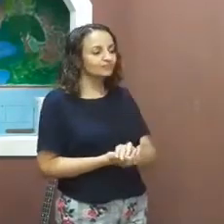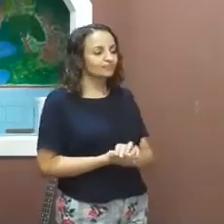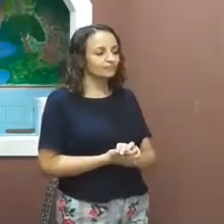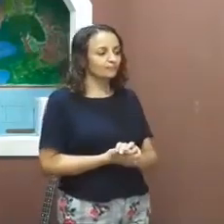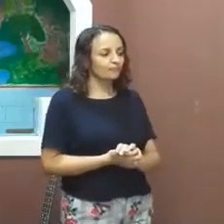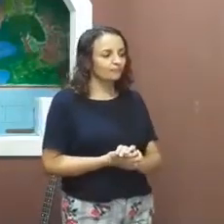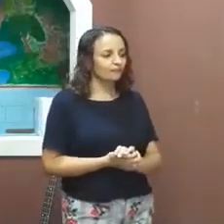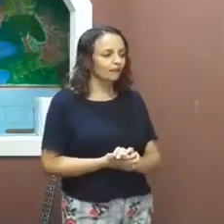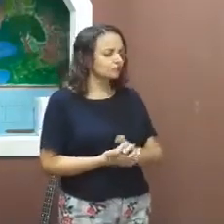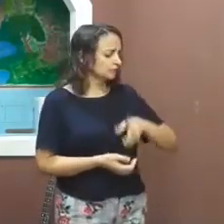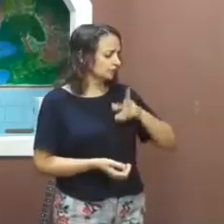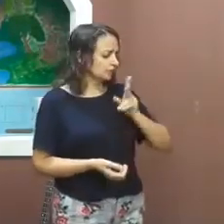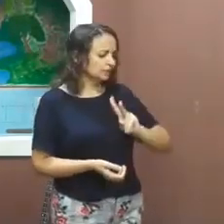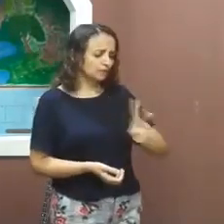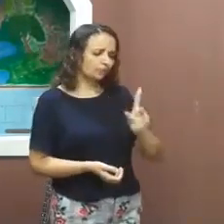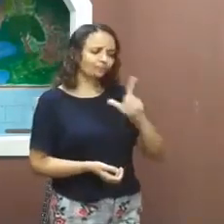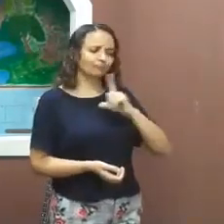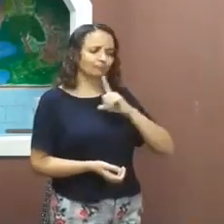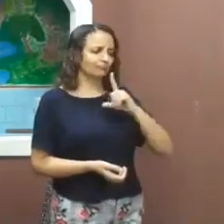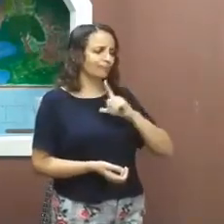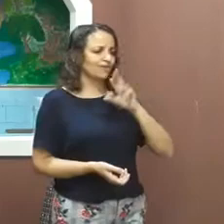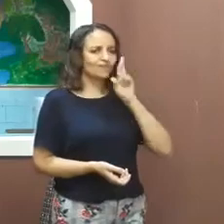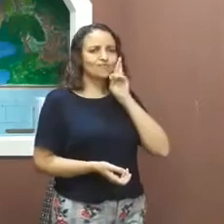Desde que o mundo é mundo, rosa é rosa.